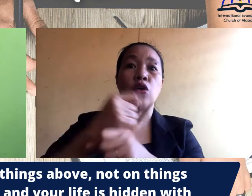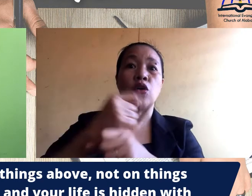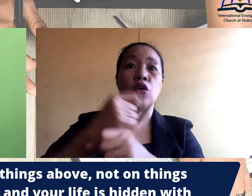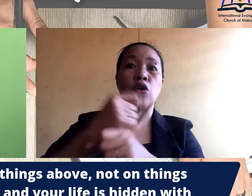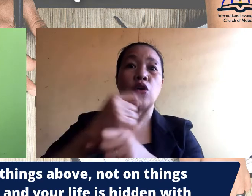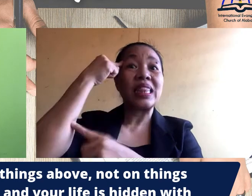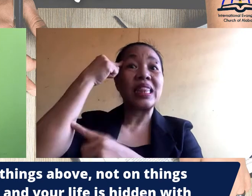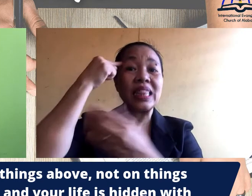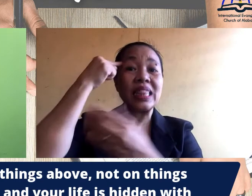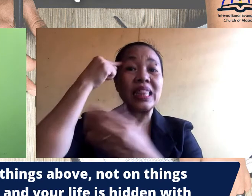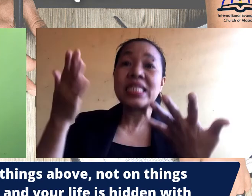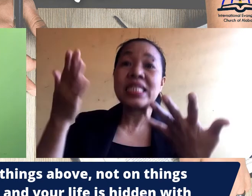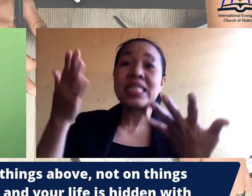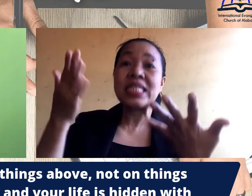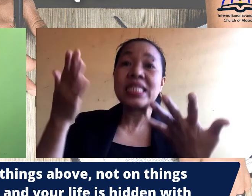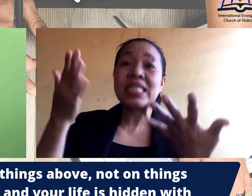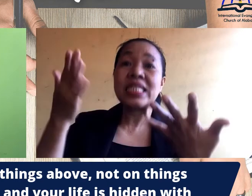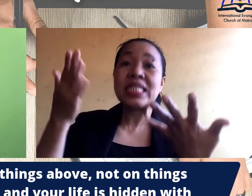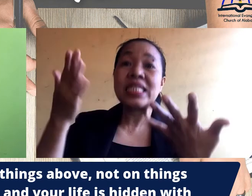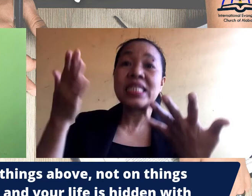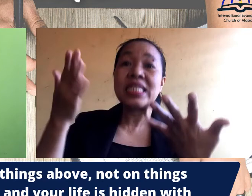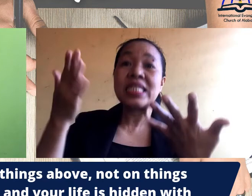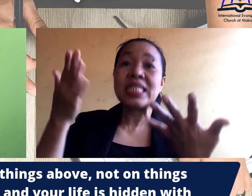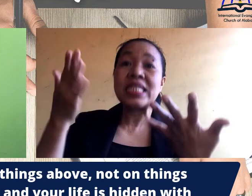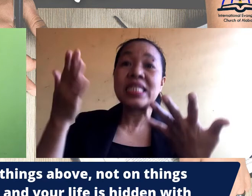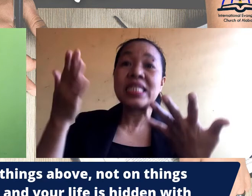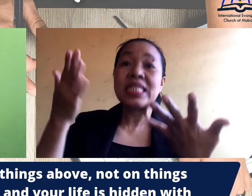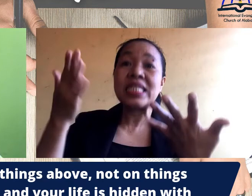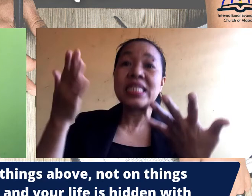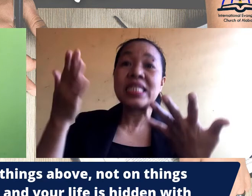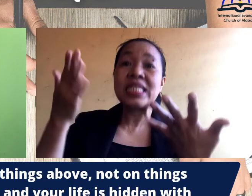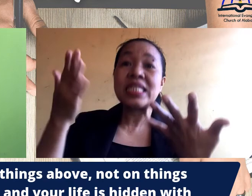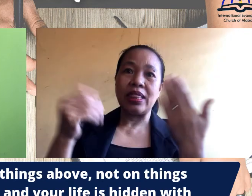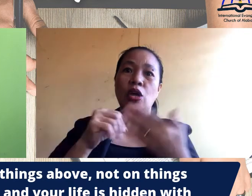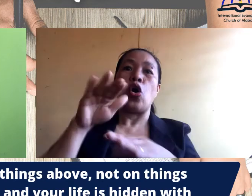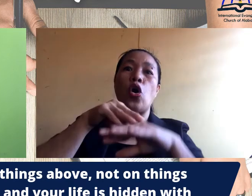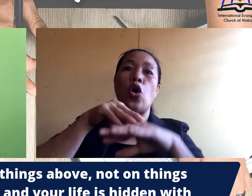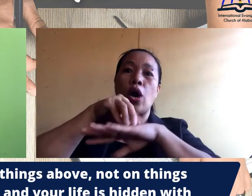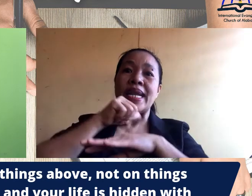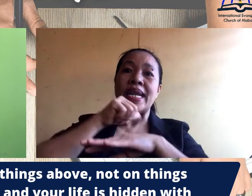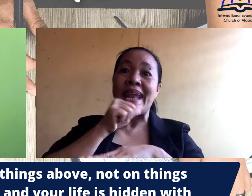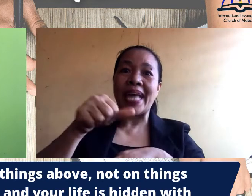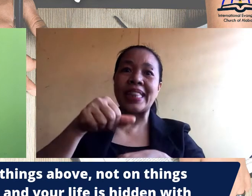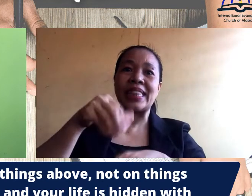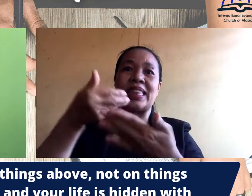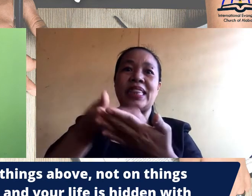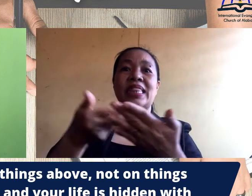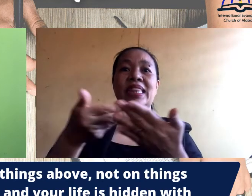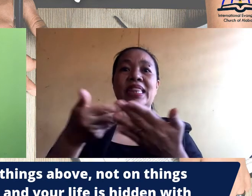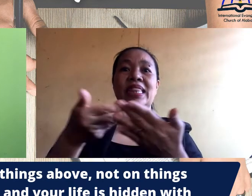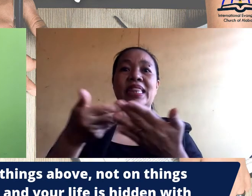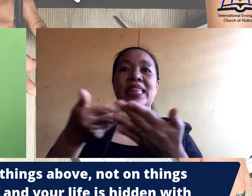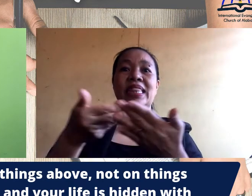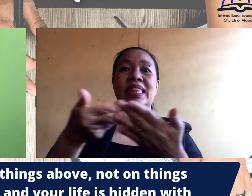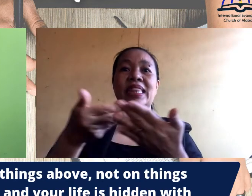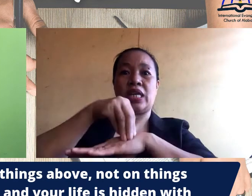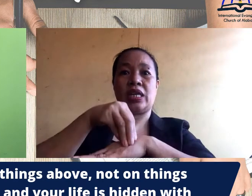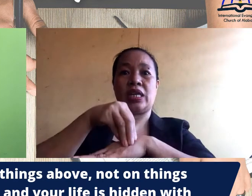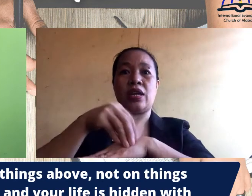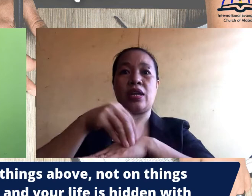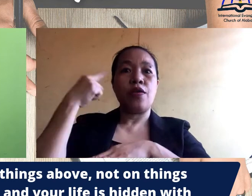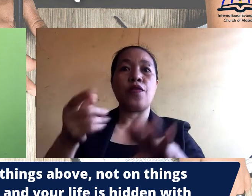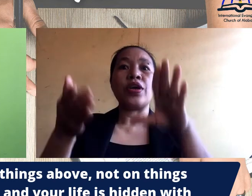is hidden with Christ in God." So mahalaga po pala, no, ang paalala sa atin, talatang ito, is to set